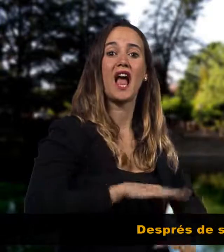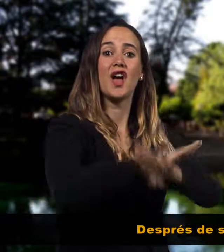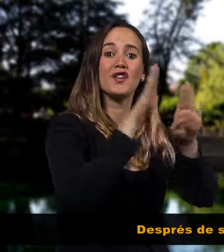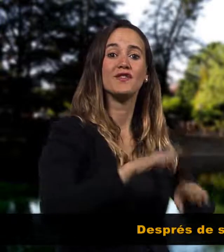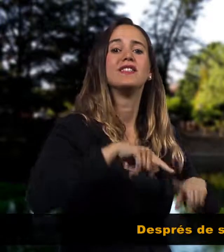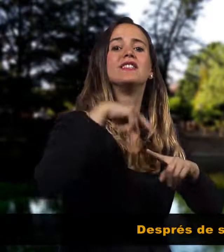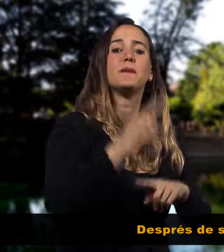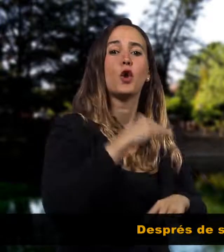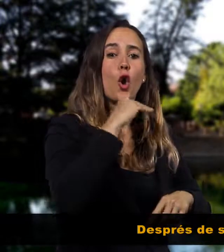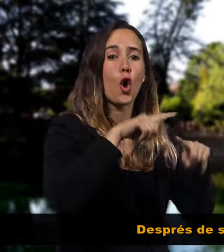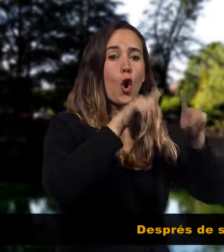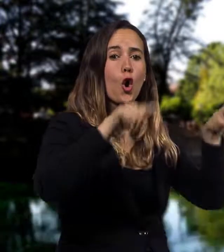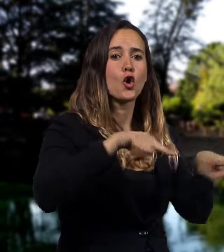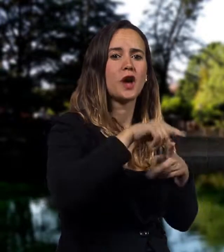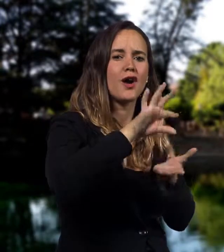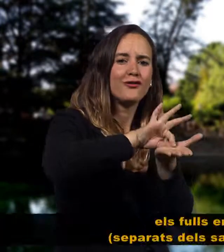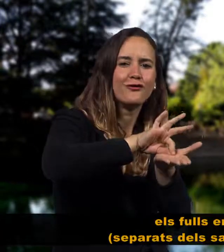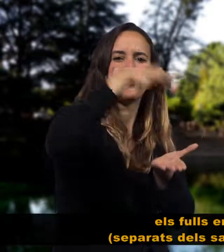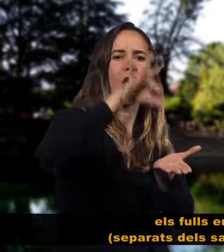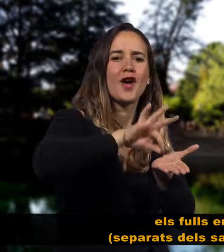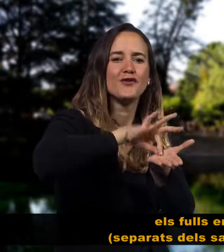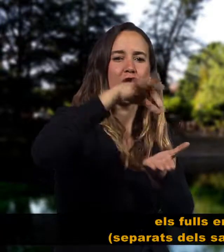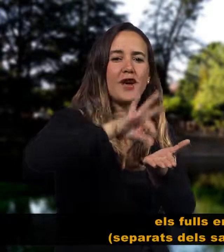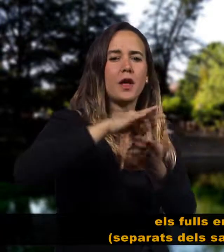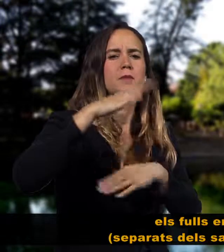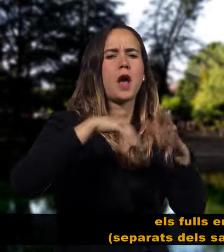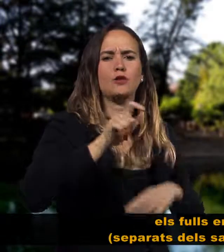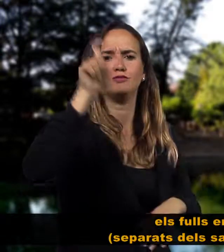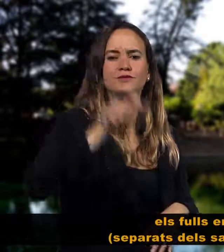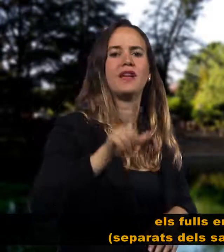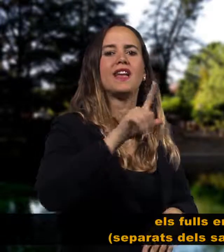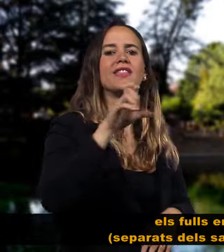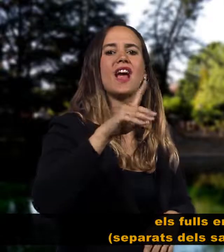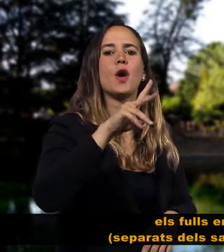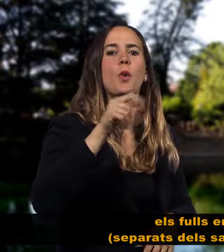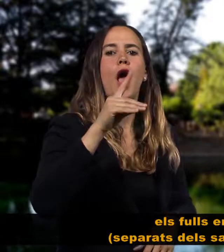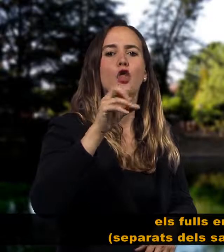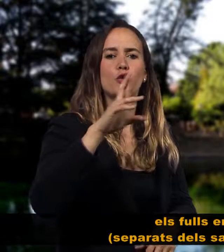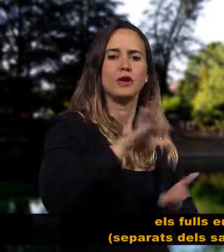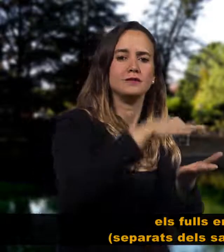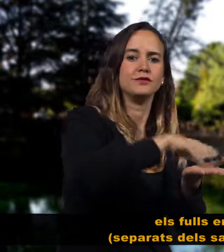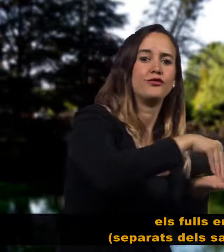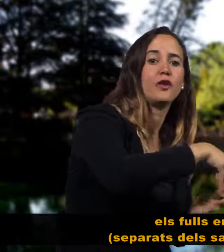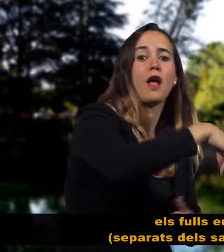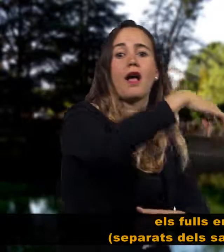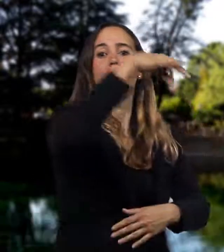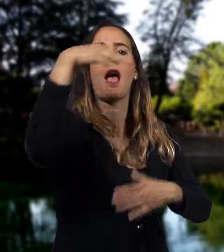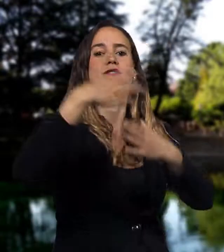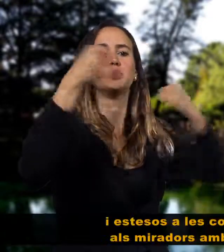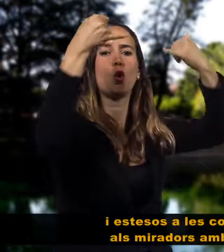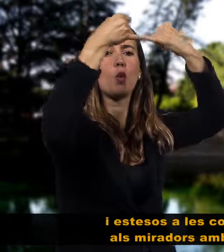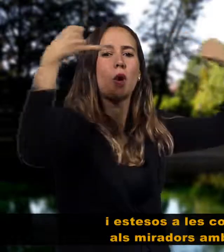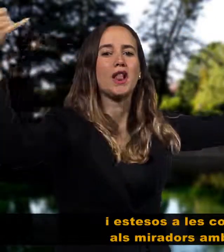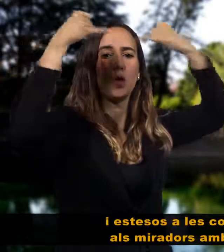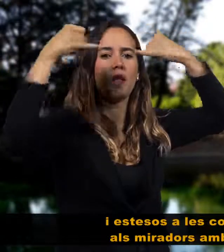Després de ser premsats, els fulls eren llevats, separats als saials, pel llevador i estesos a les cordes que hi havia als miradors amb